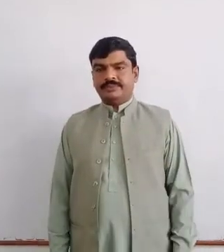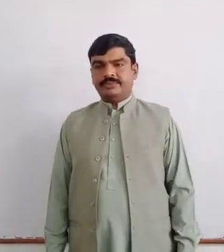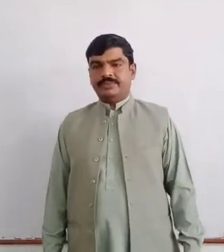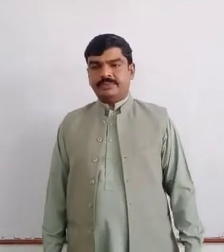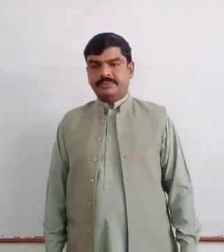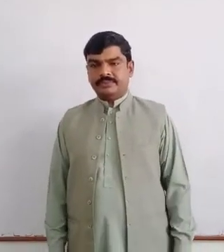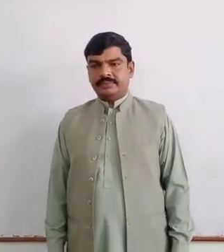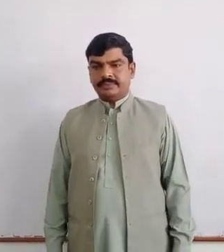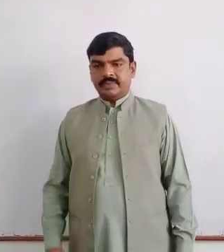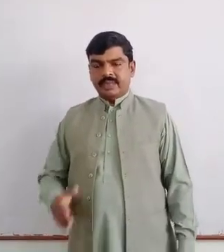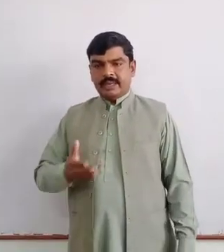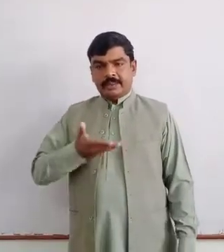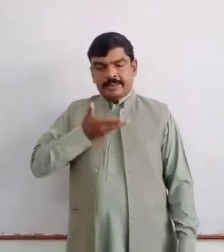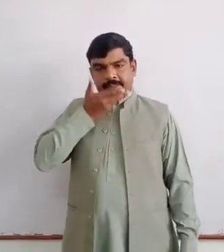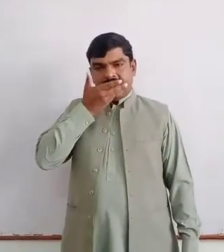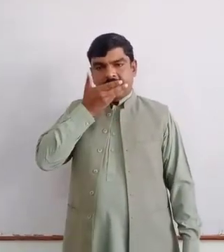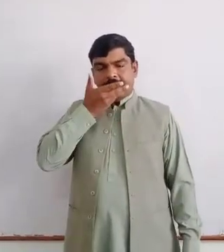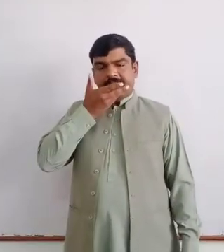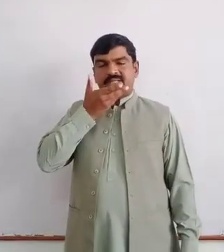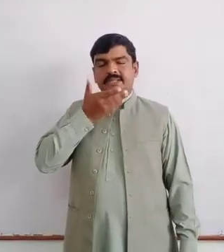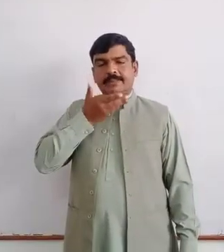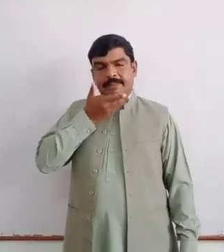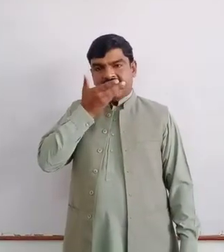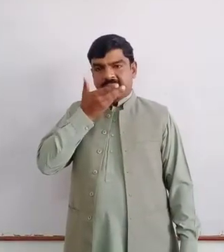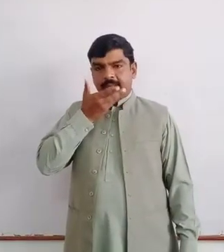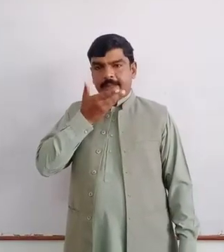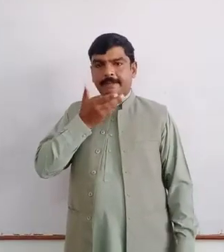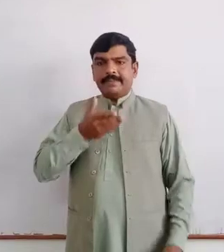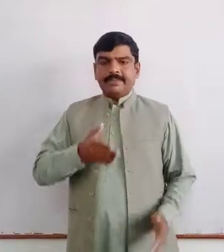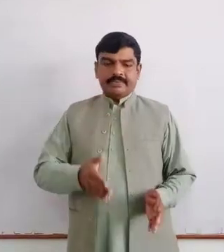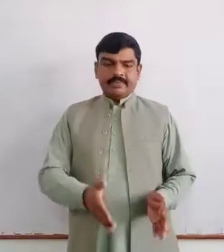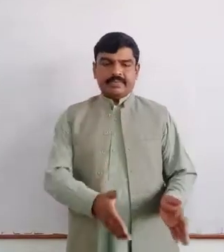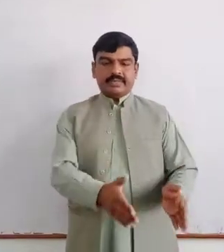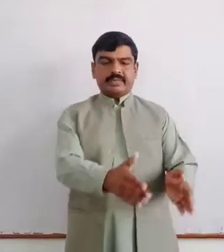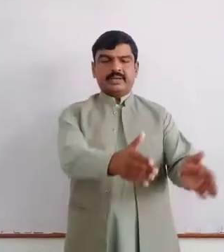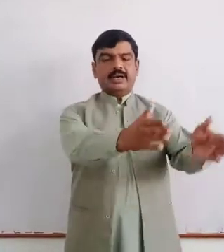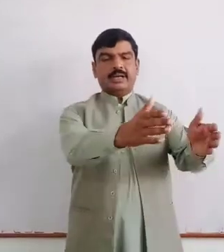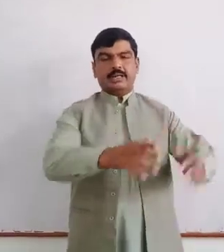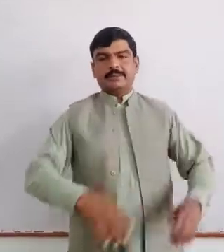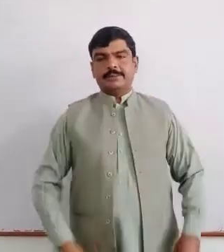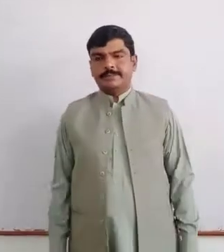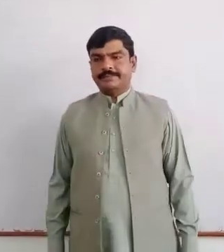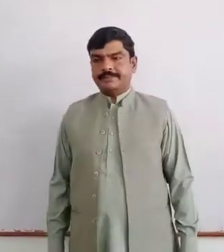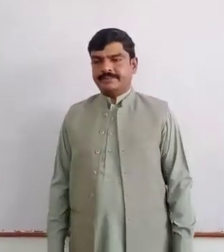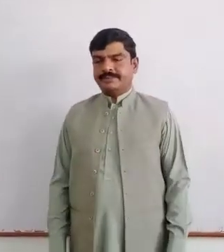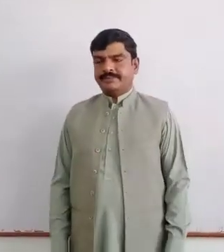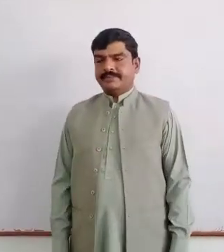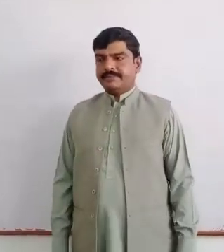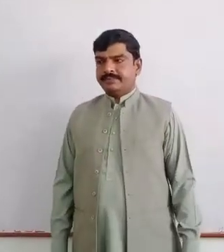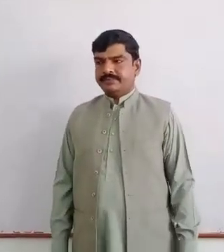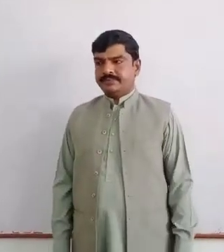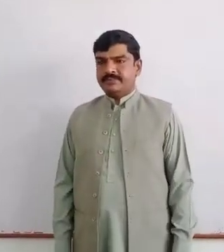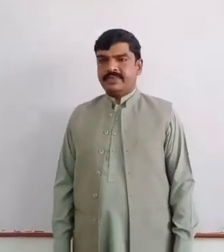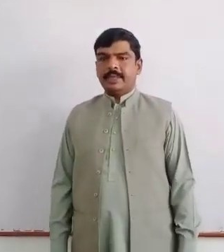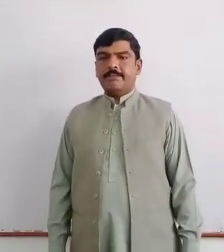आप पाशी, आप पाशी पानी खा, बीमा पॉलिसी,